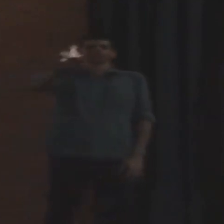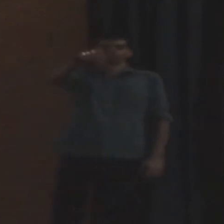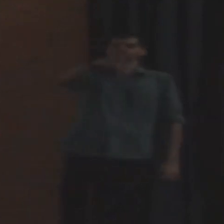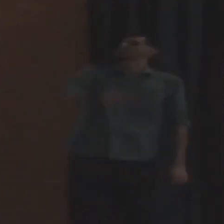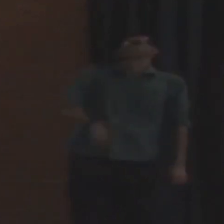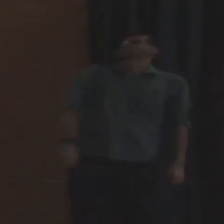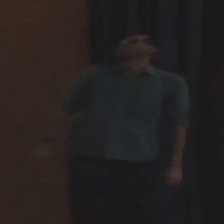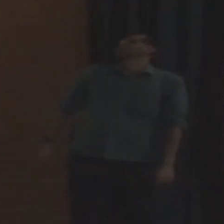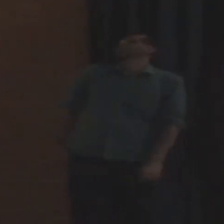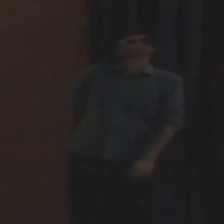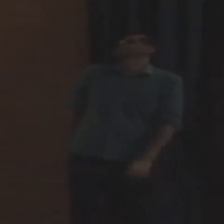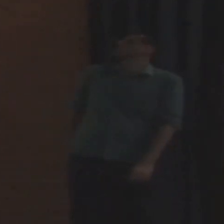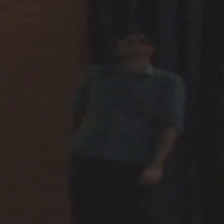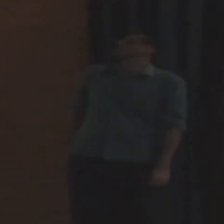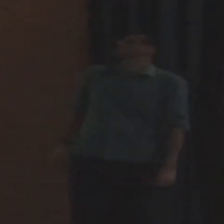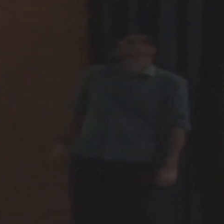casa. Próximo slide.